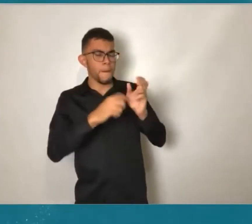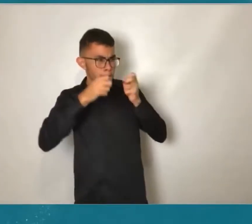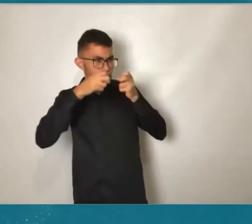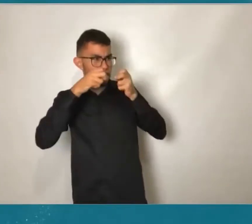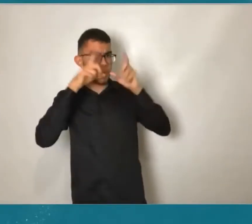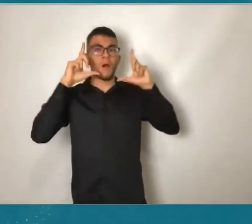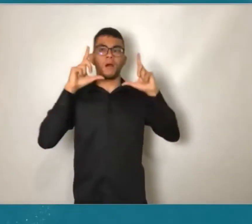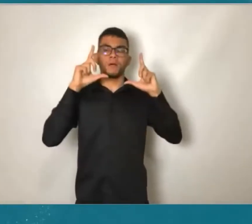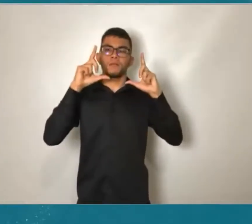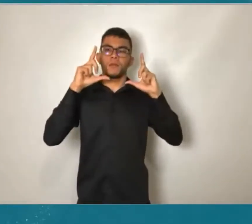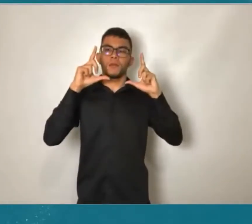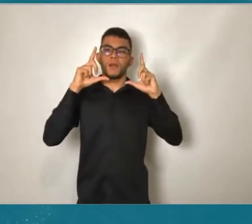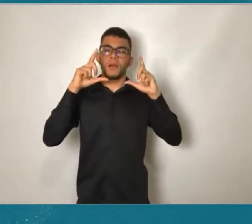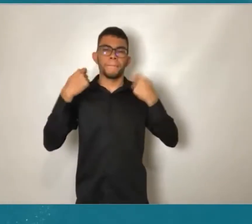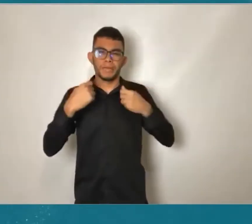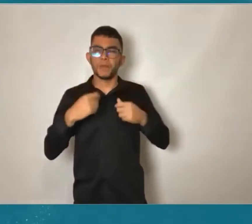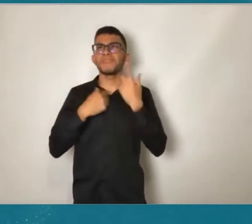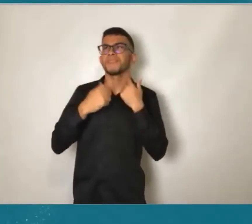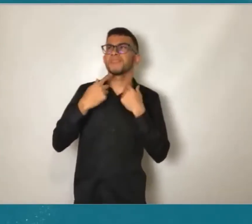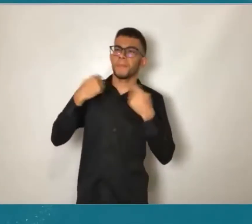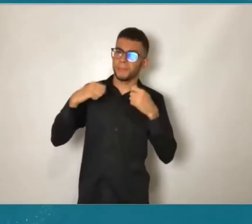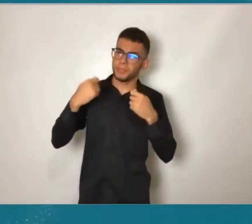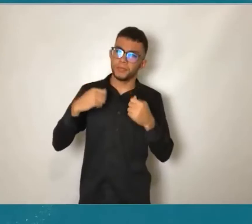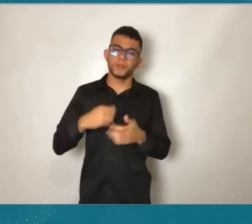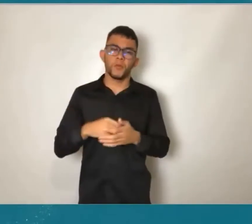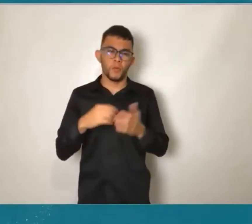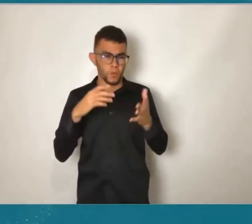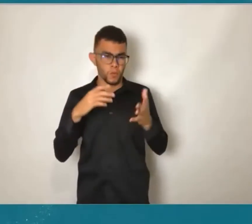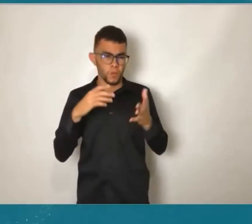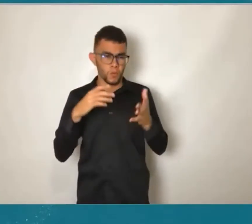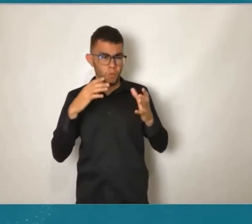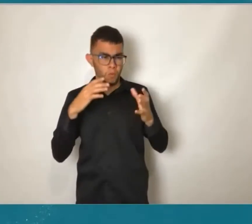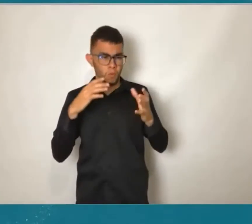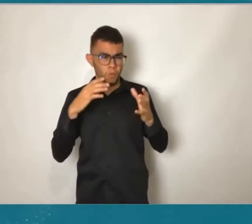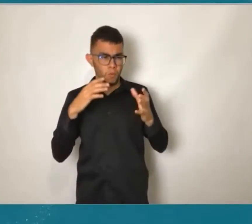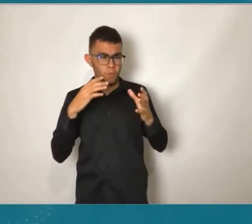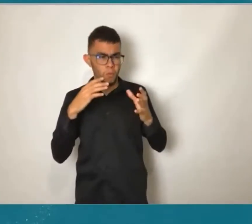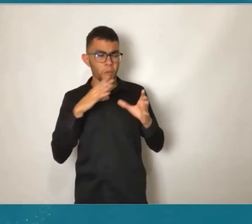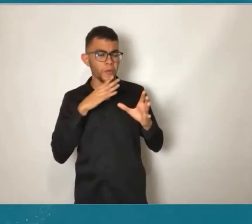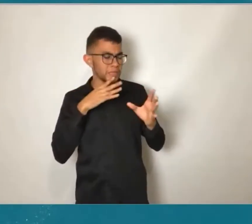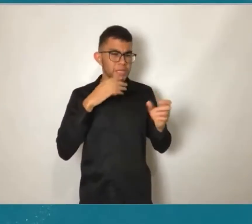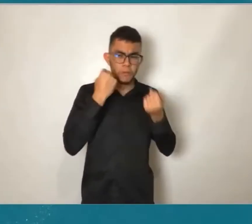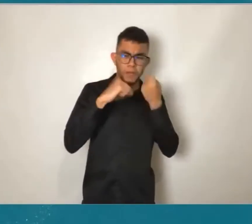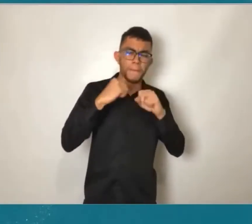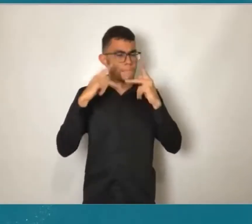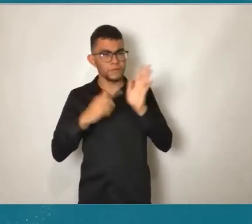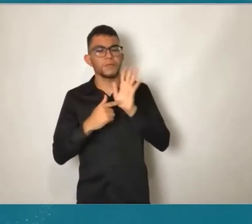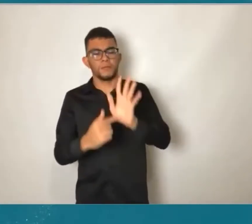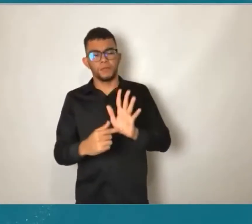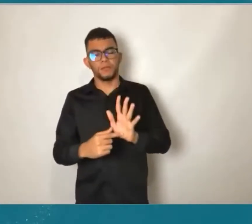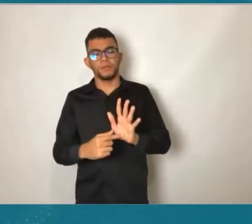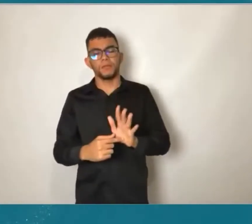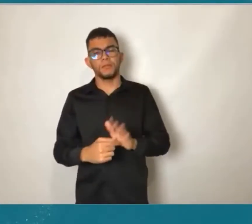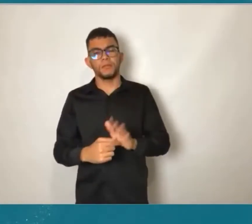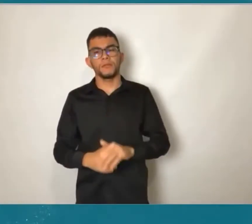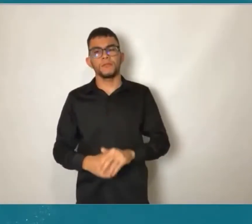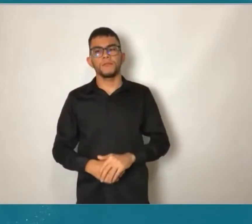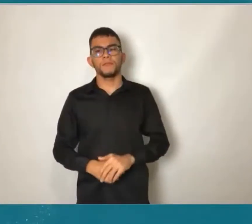1-3. Nós buscamos as coisas lá do alto. Nós pensamos nas coisas lá do alto. Por quê?